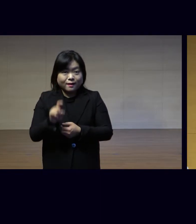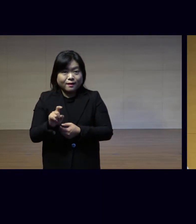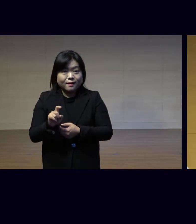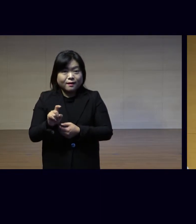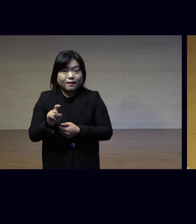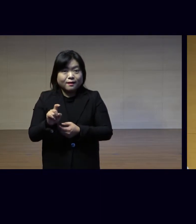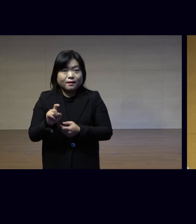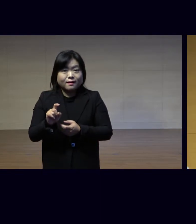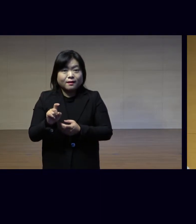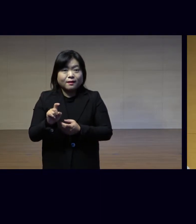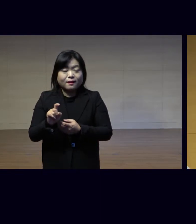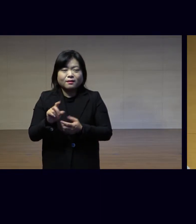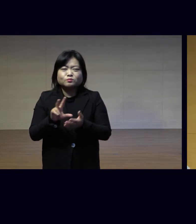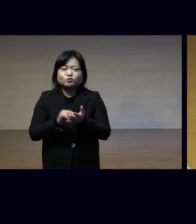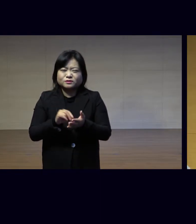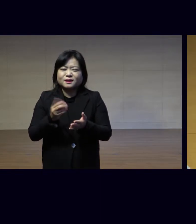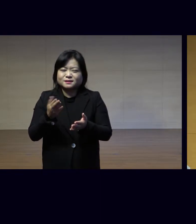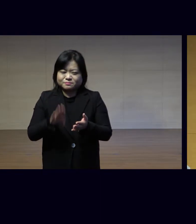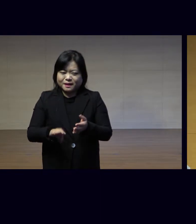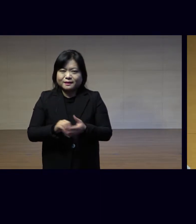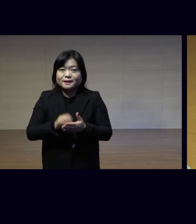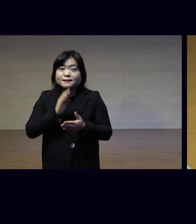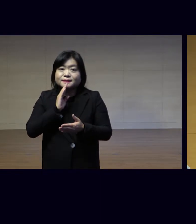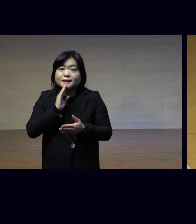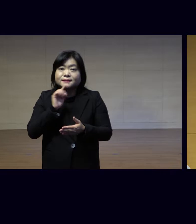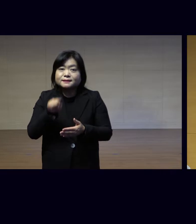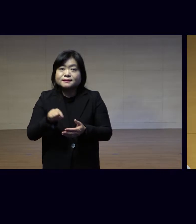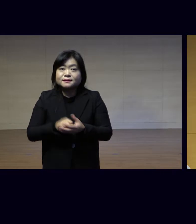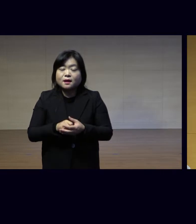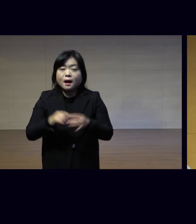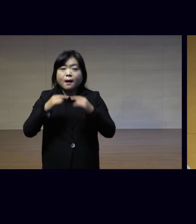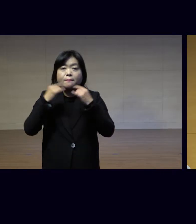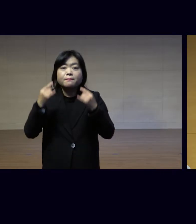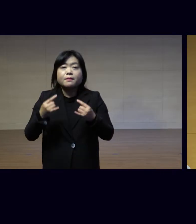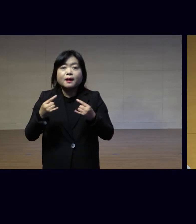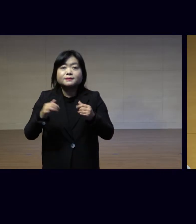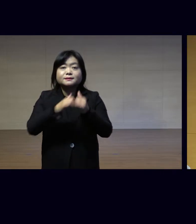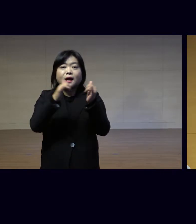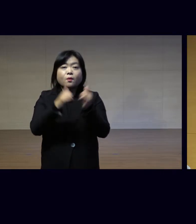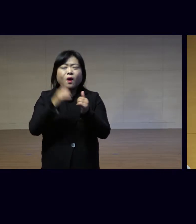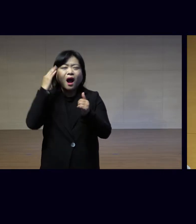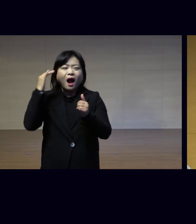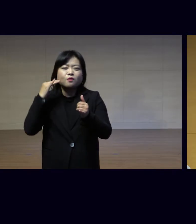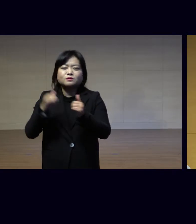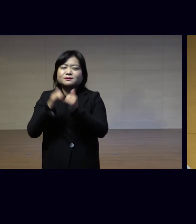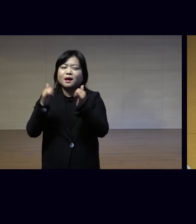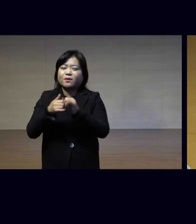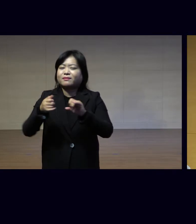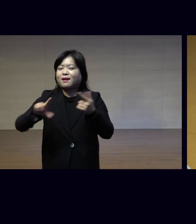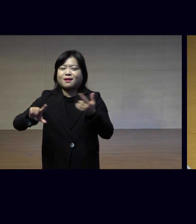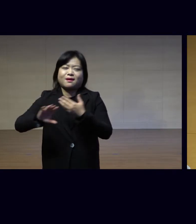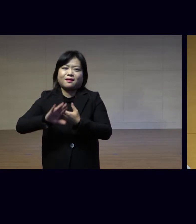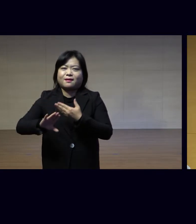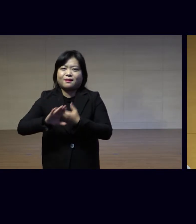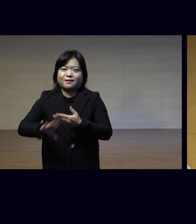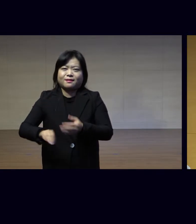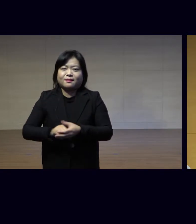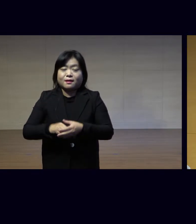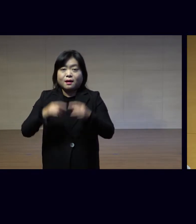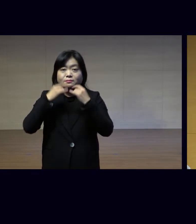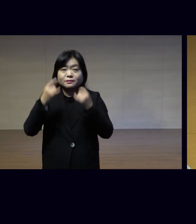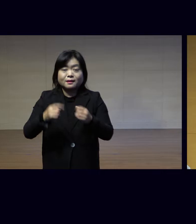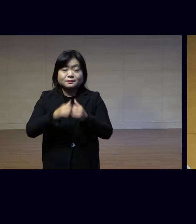볼 수 있는가에 대한 문제이기도 하지만 사실은 프랑스 사회와 한국 사회의 차이이기도 합니다.